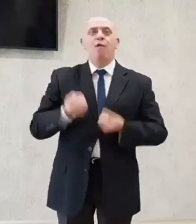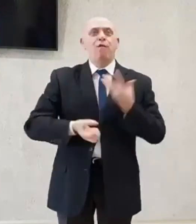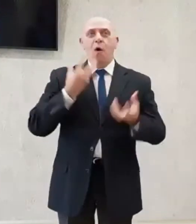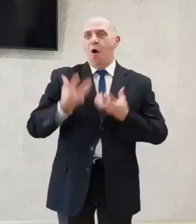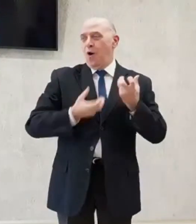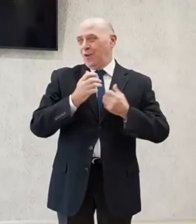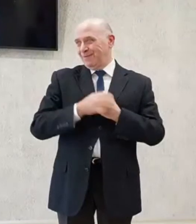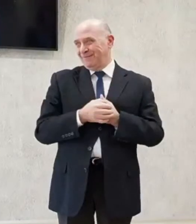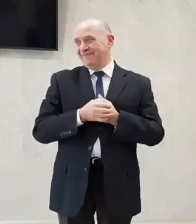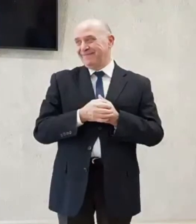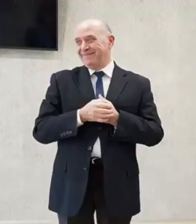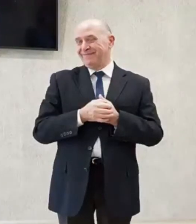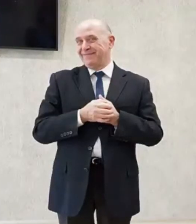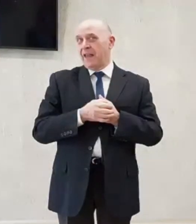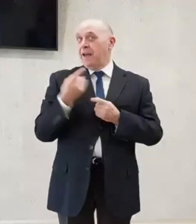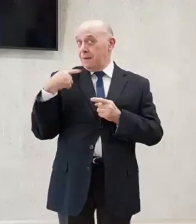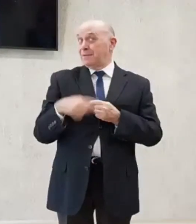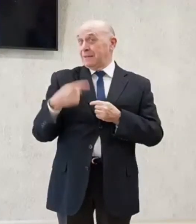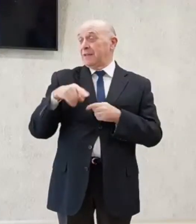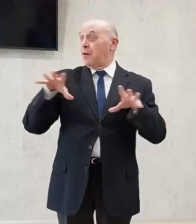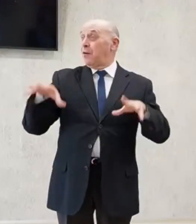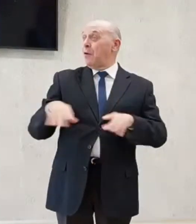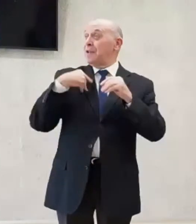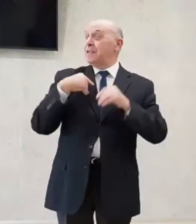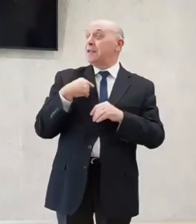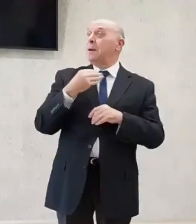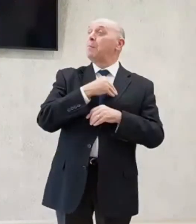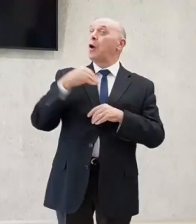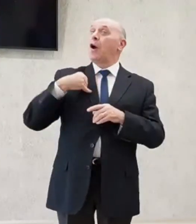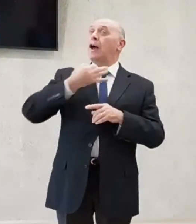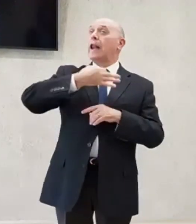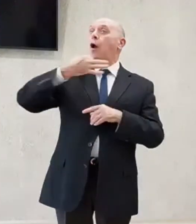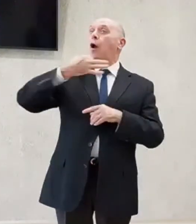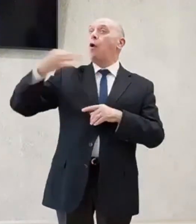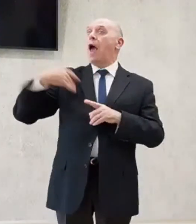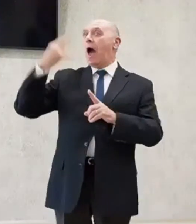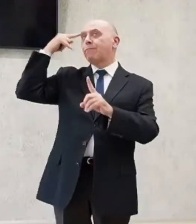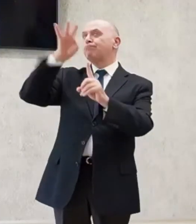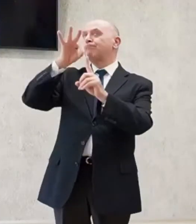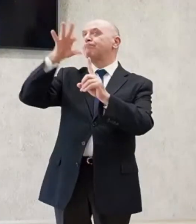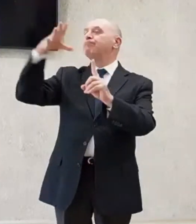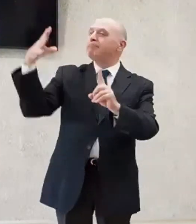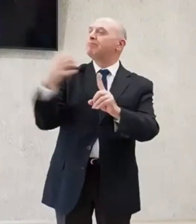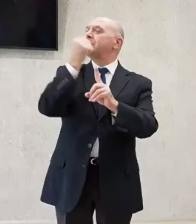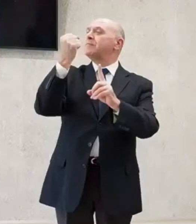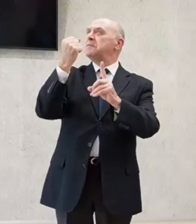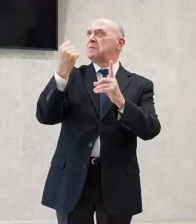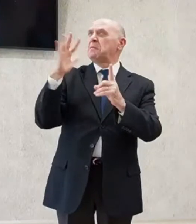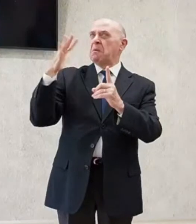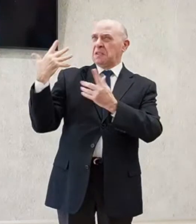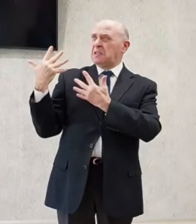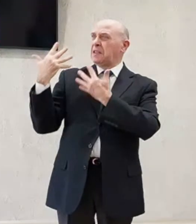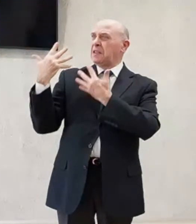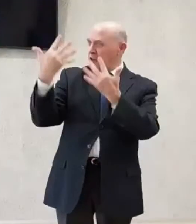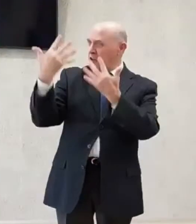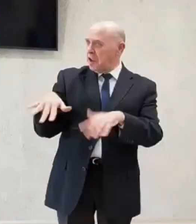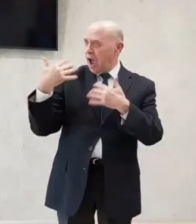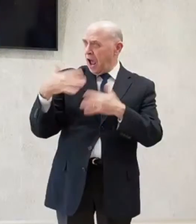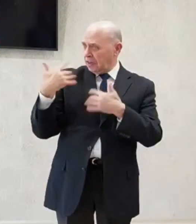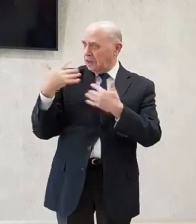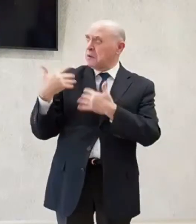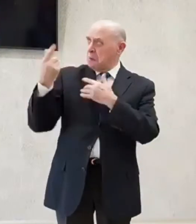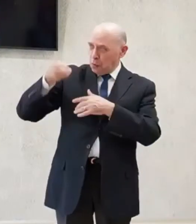questo obiettivo iniziò l'opera di pioniere regolare che l'ha vista impegnata per alcuni decenni fino alla sua morte